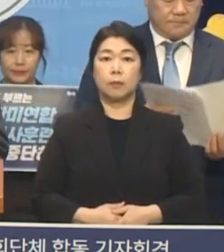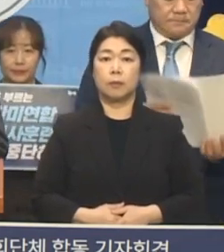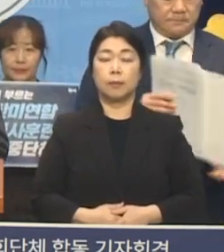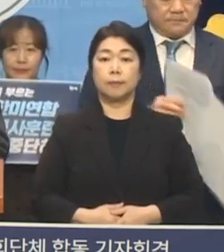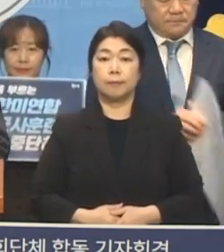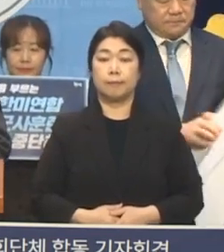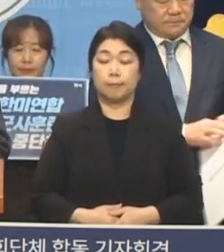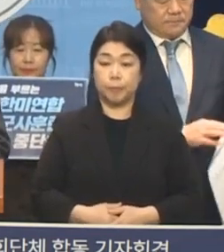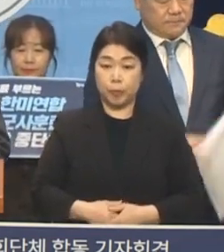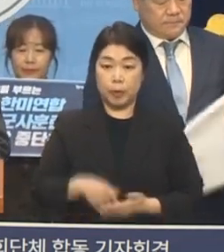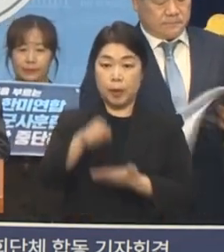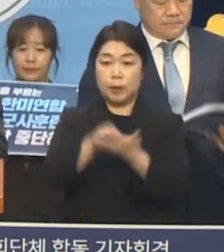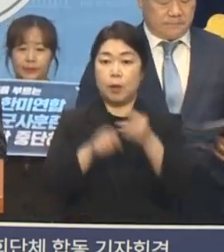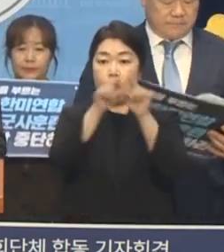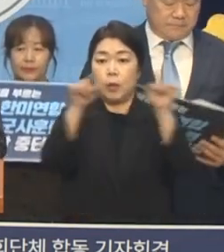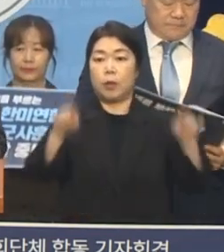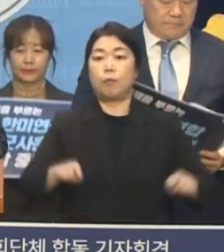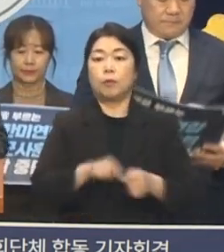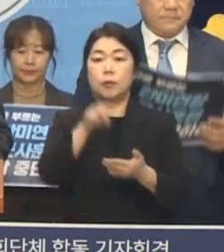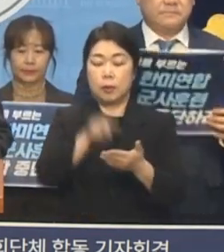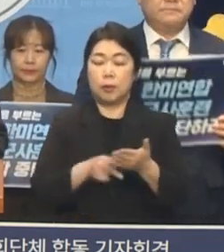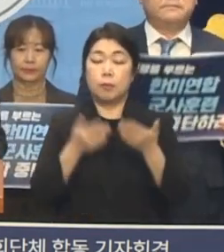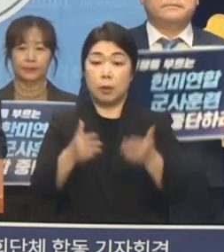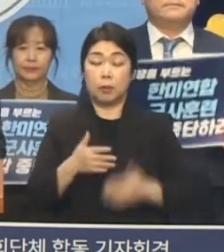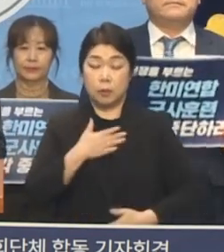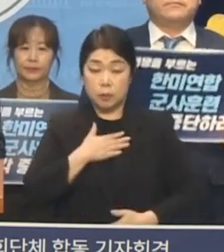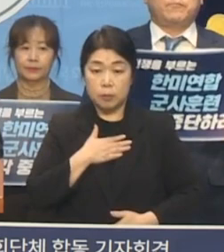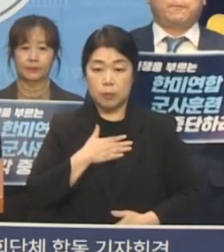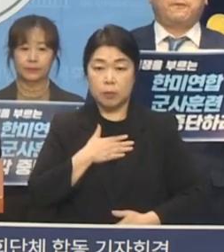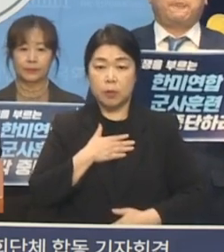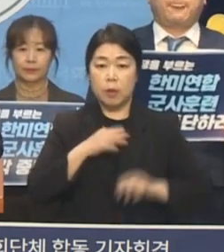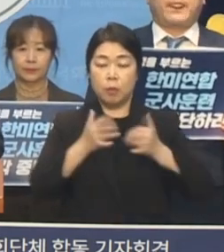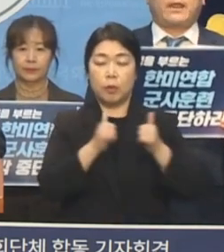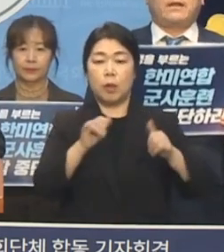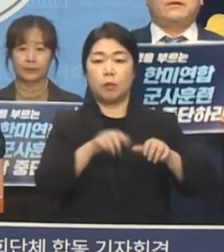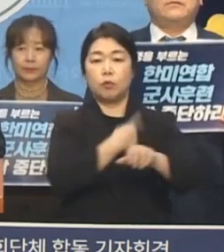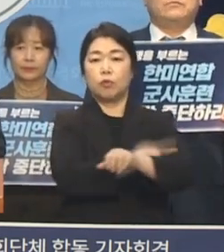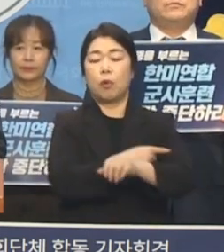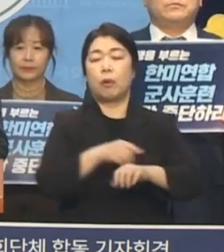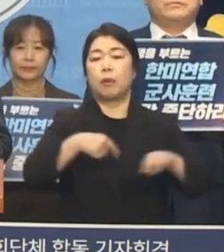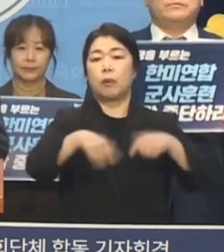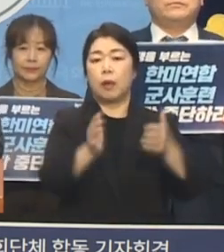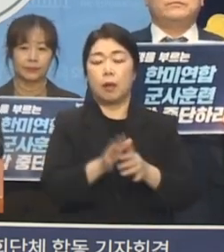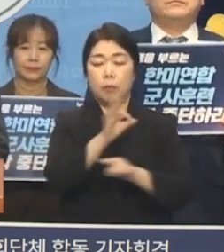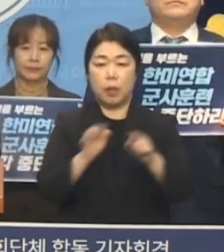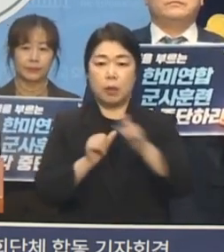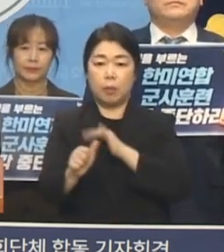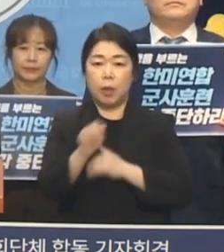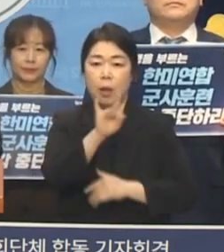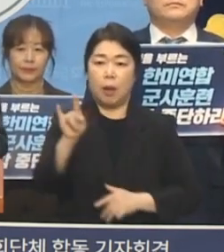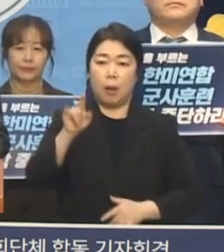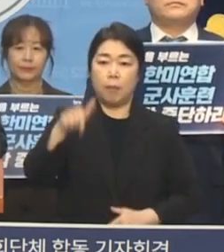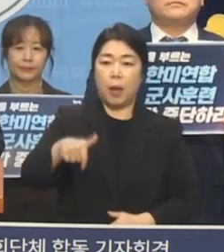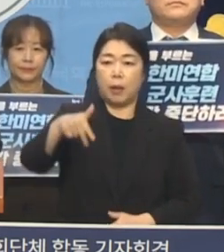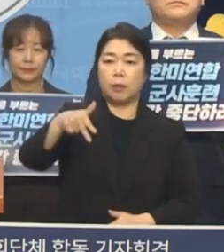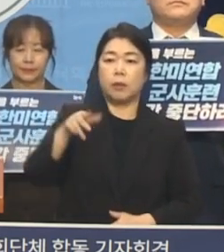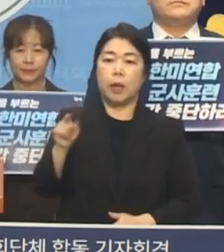예, 기자회견문을 낭독하겠습니다. 저는 국민주권당 비례대표 국회의원 출마자 백재길입니다.